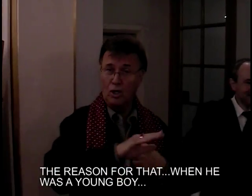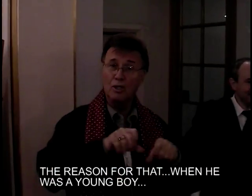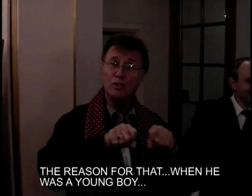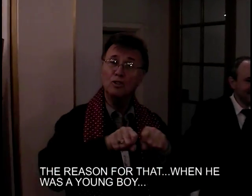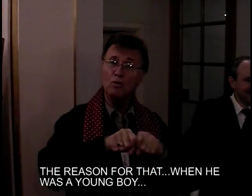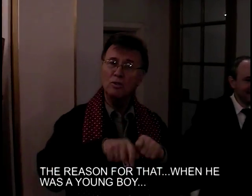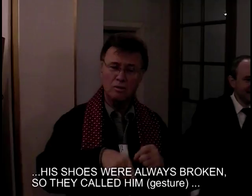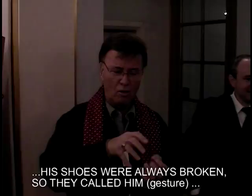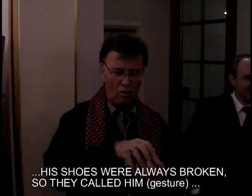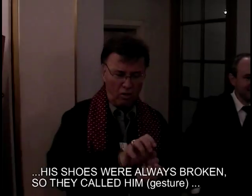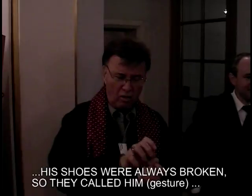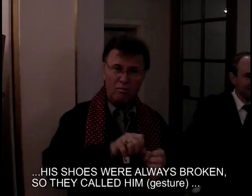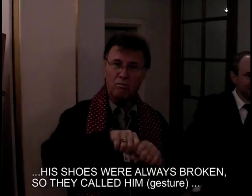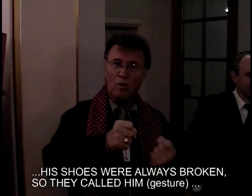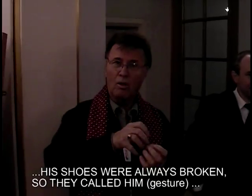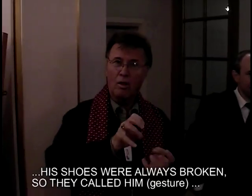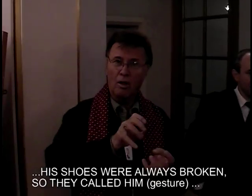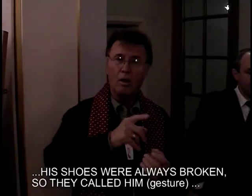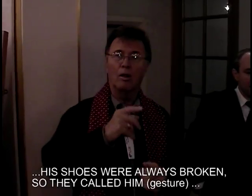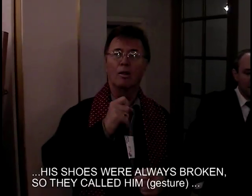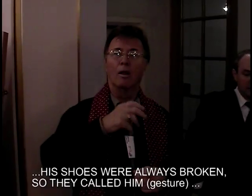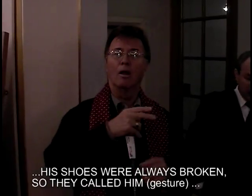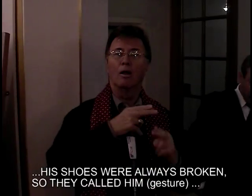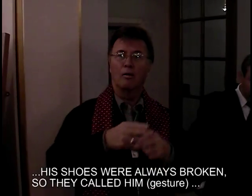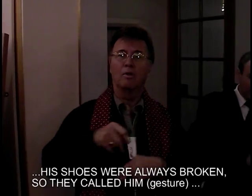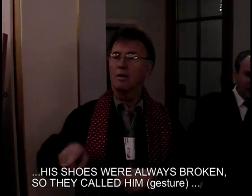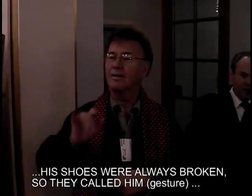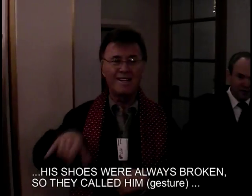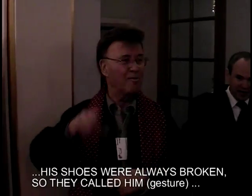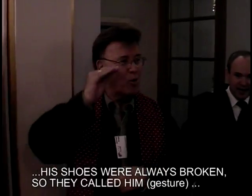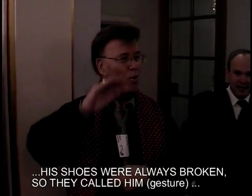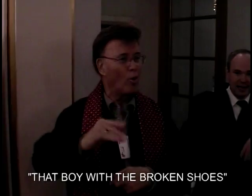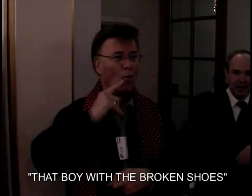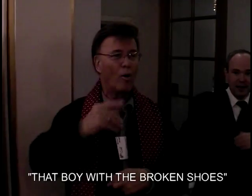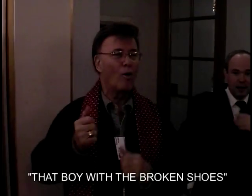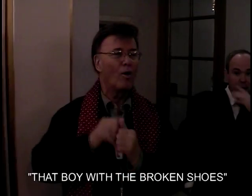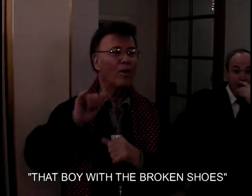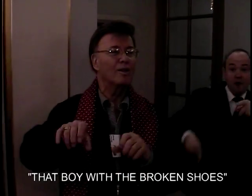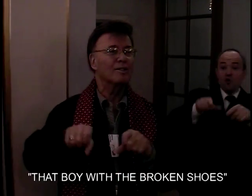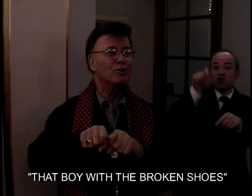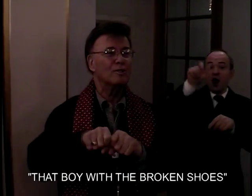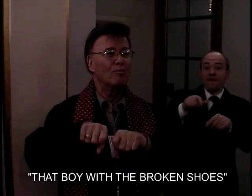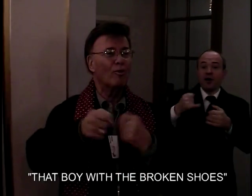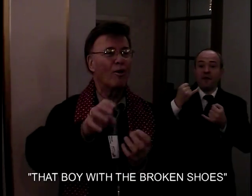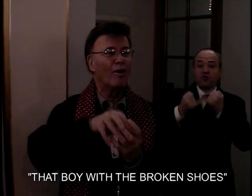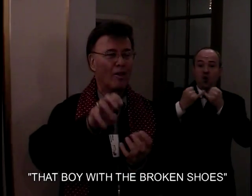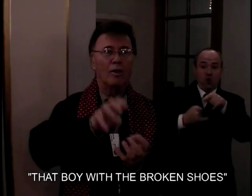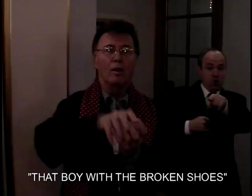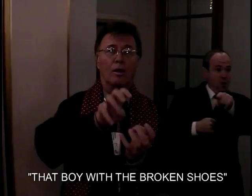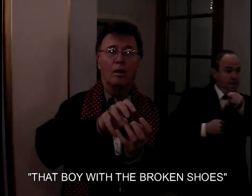московский зеленый район. Славная, милая Ховрино, с детства в тебя